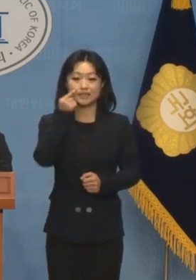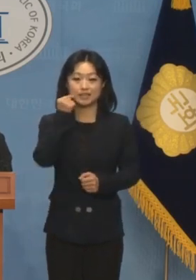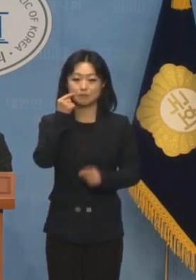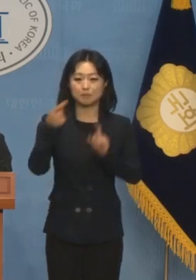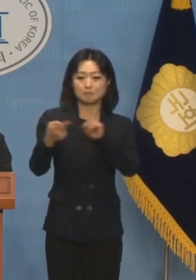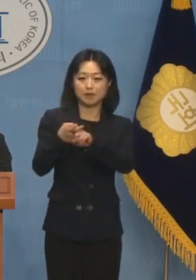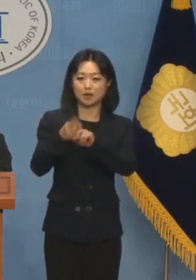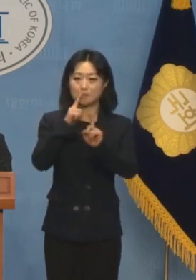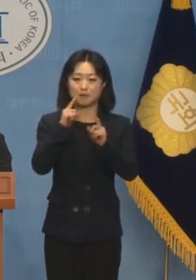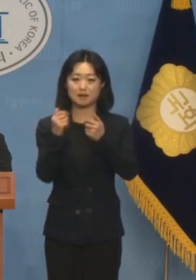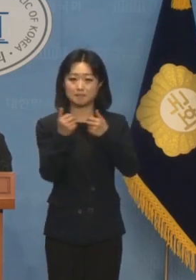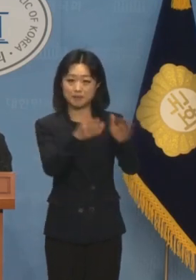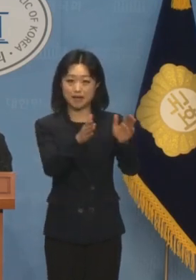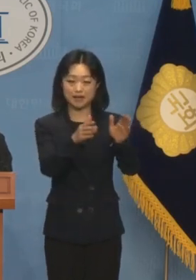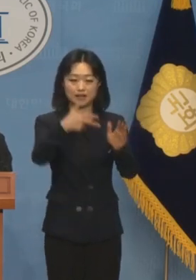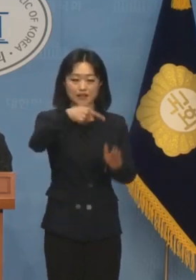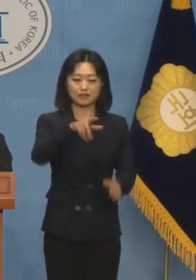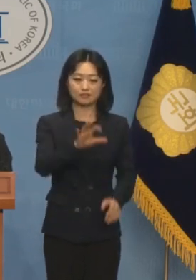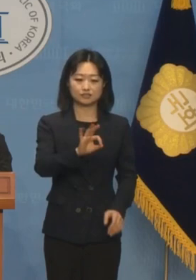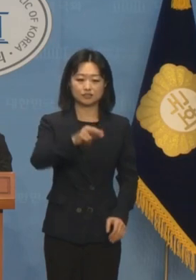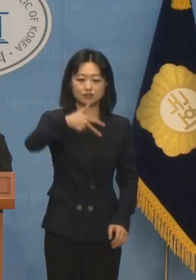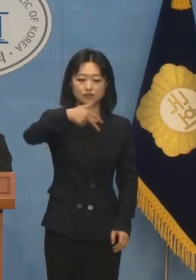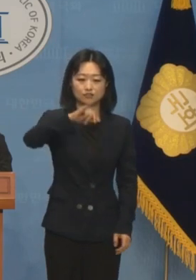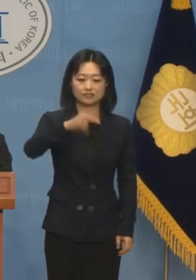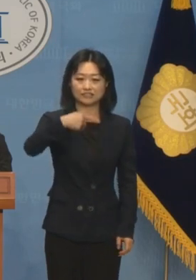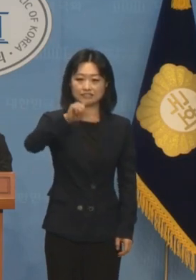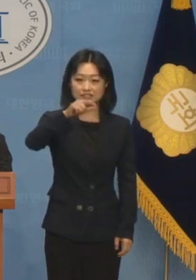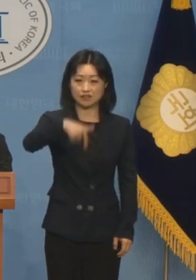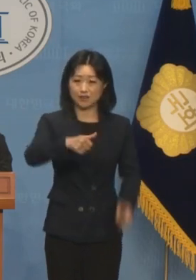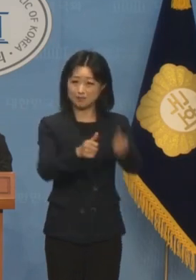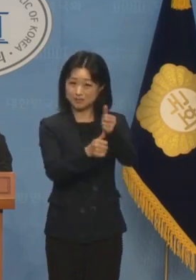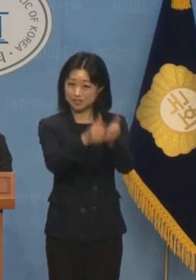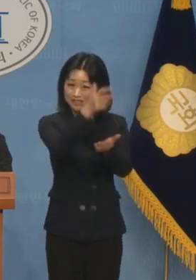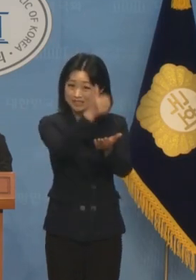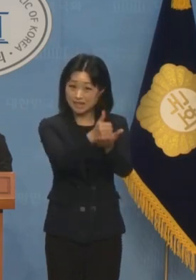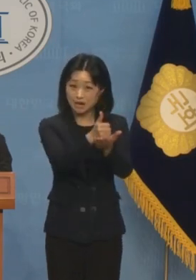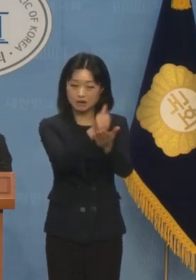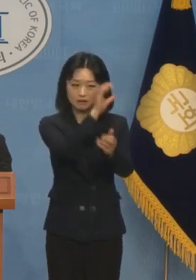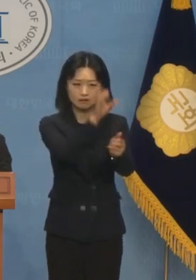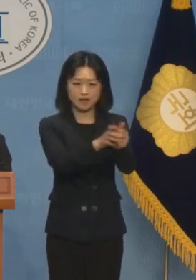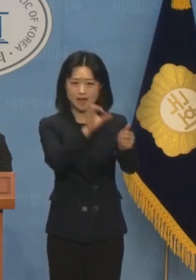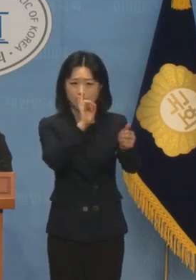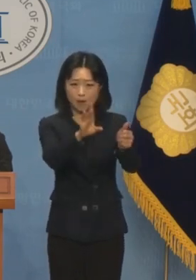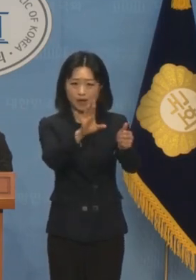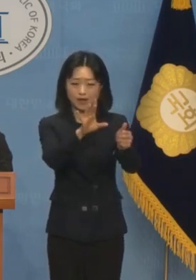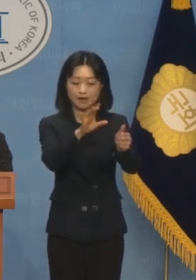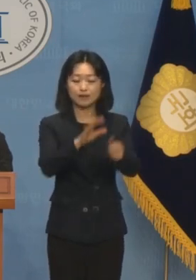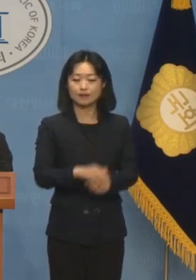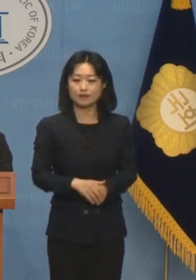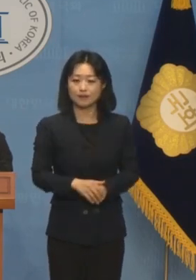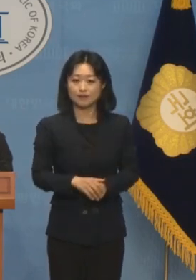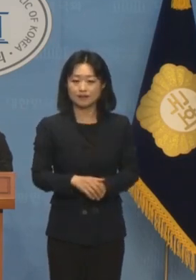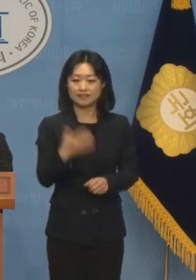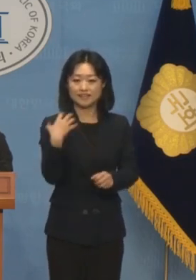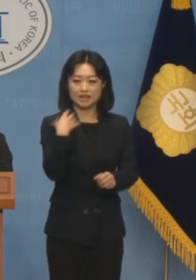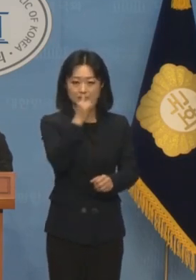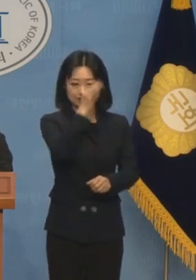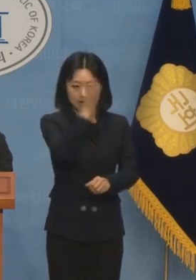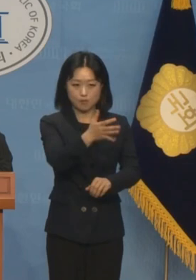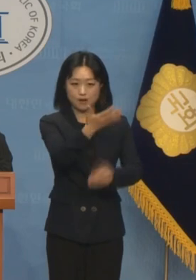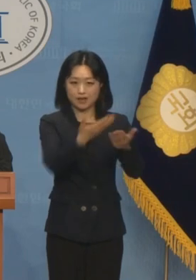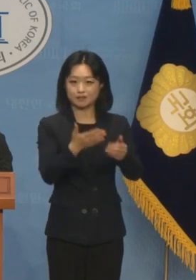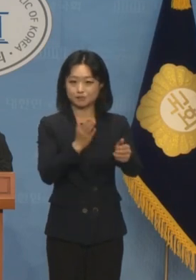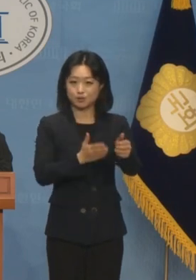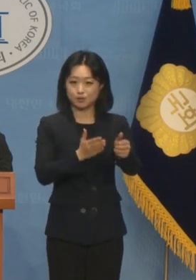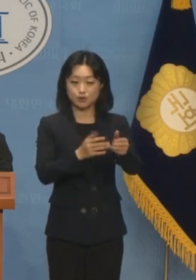막말 정진석 비서실장, 책임 있는 사과가 먼저입니다. 윤석열 대통령의 남은